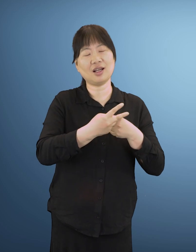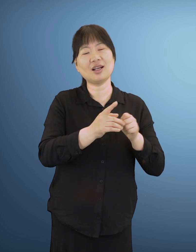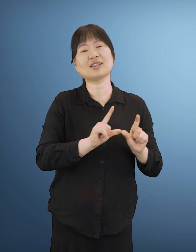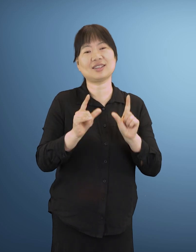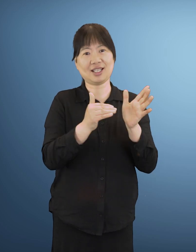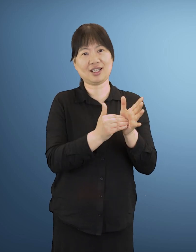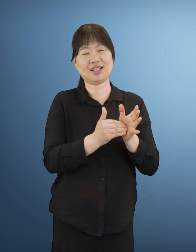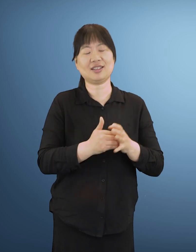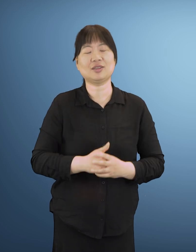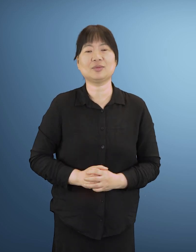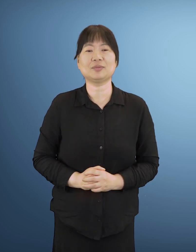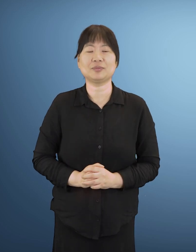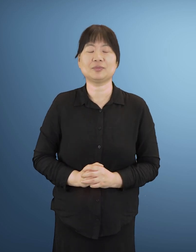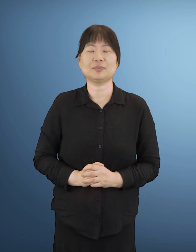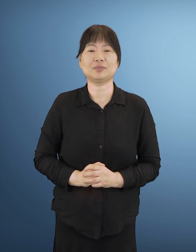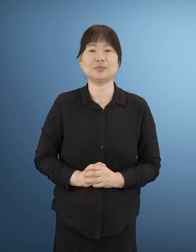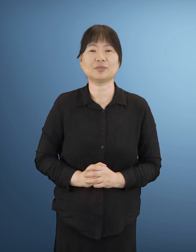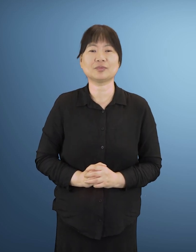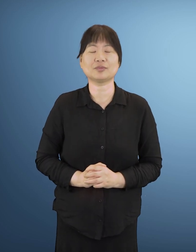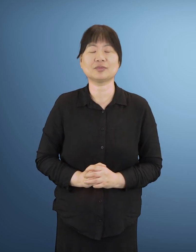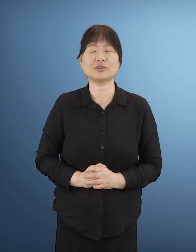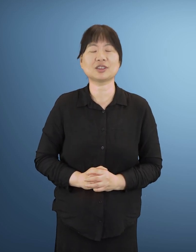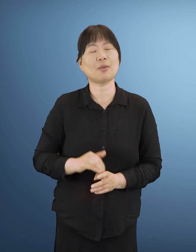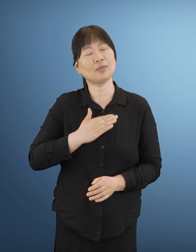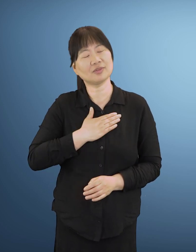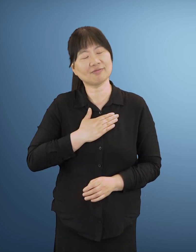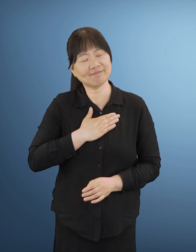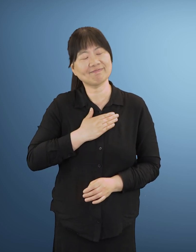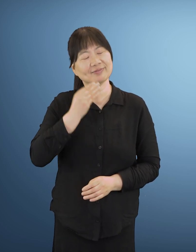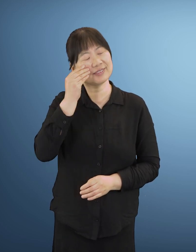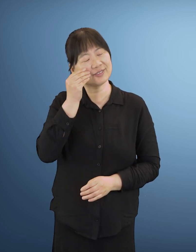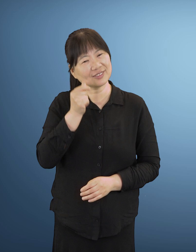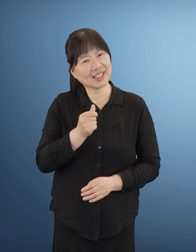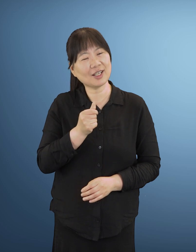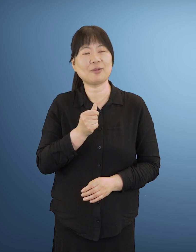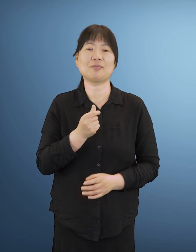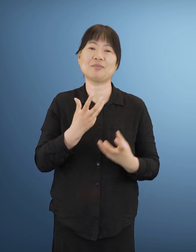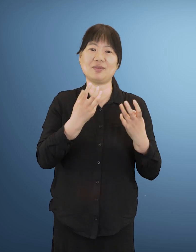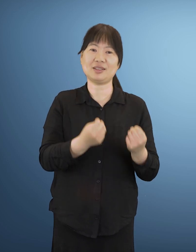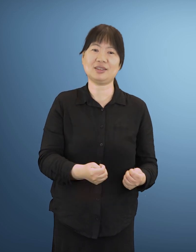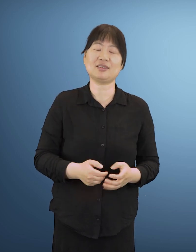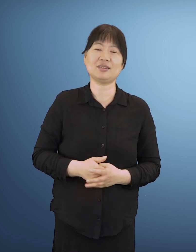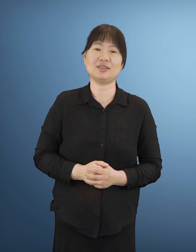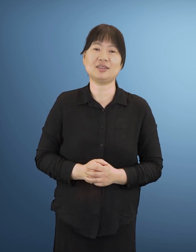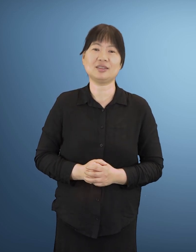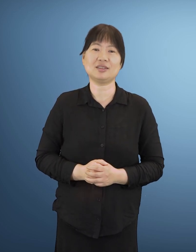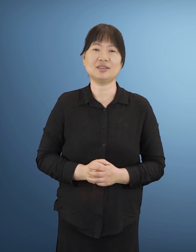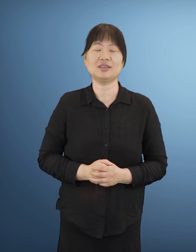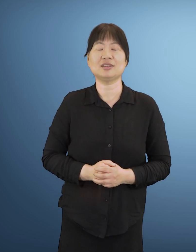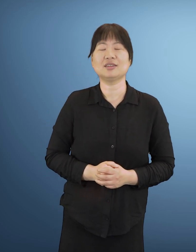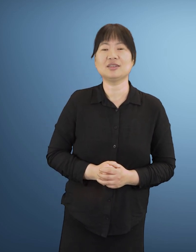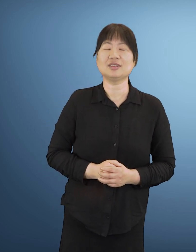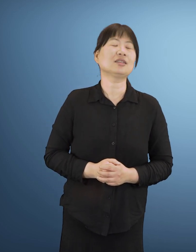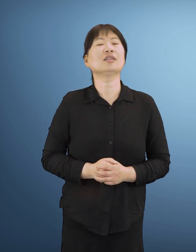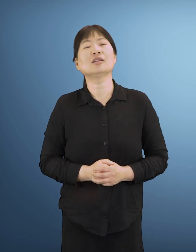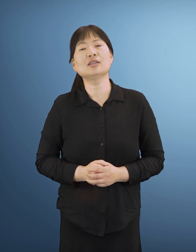때문에 그쪽에 정서나 더 익숙함이 더 크죠.